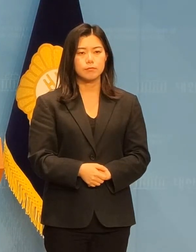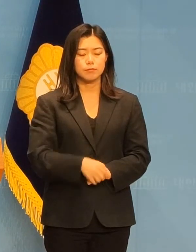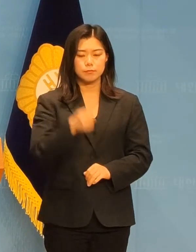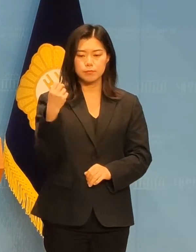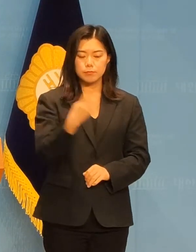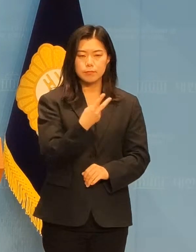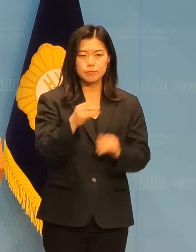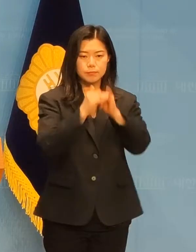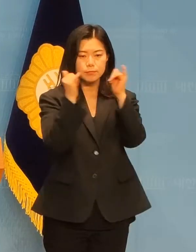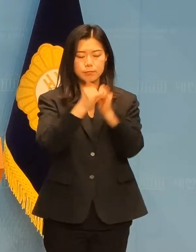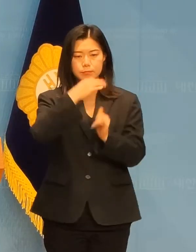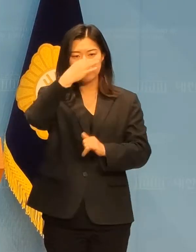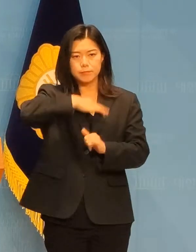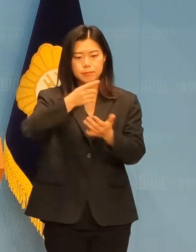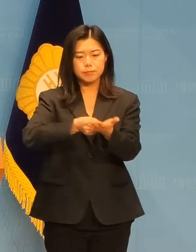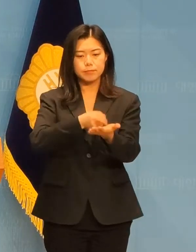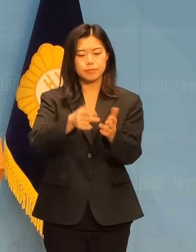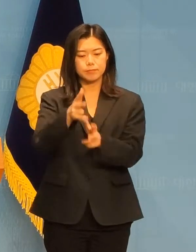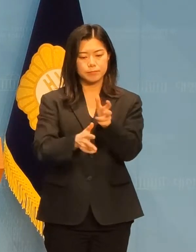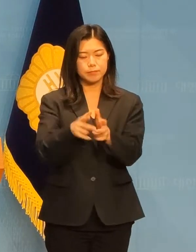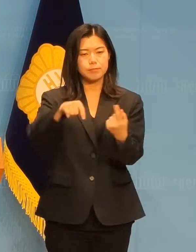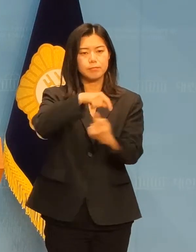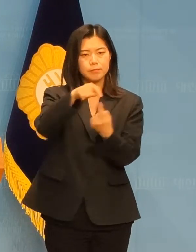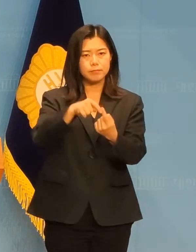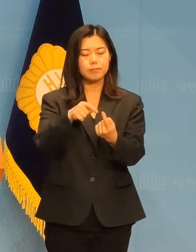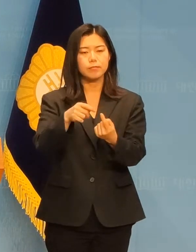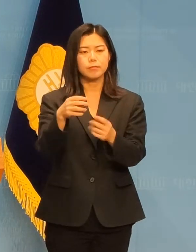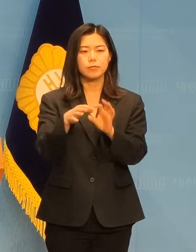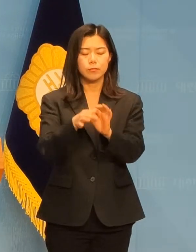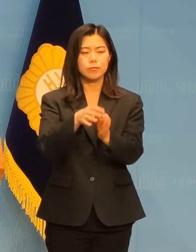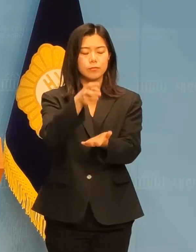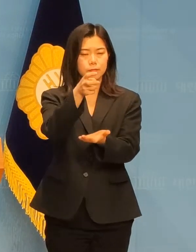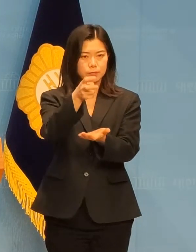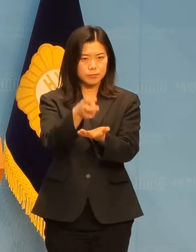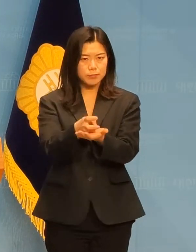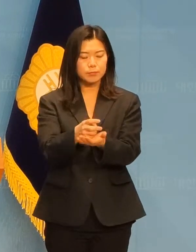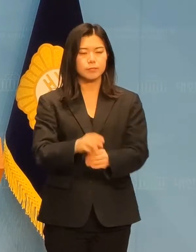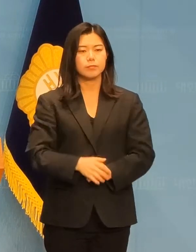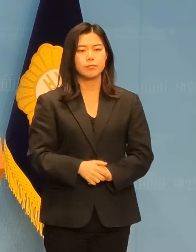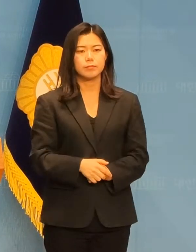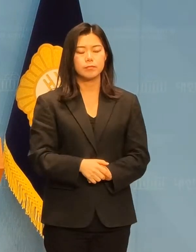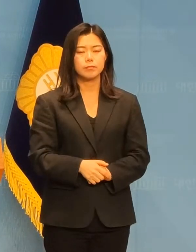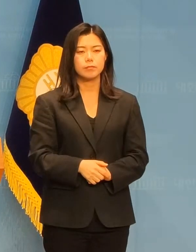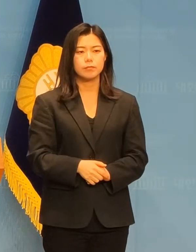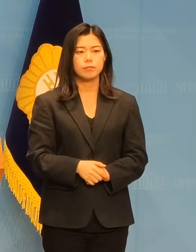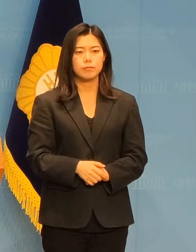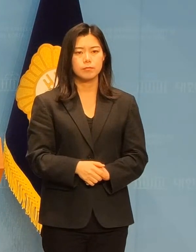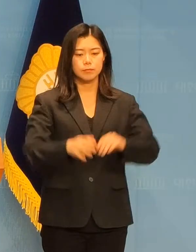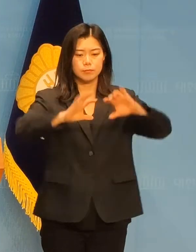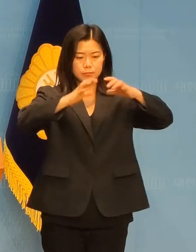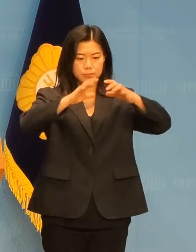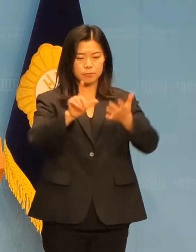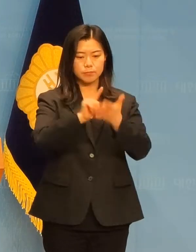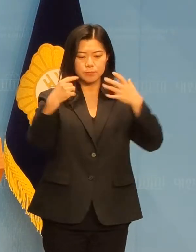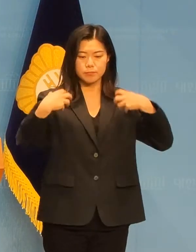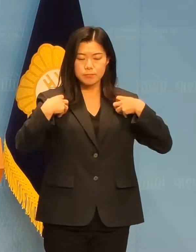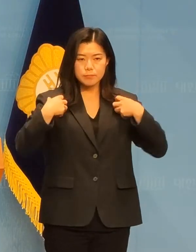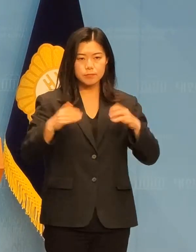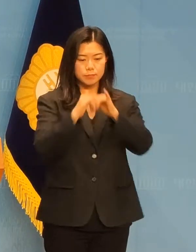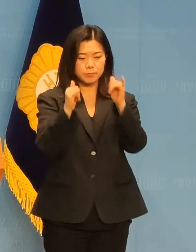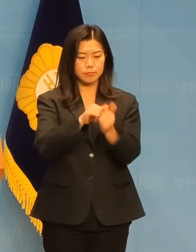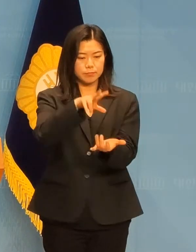다음으로 사회성과 보상사업의 운영 및 활성화에 관한 법률안은 국가와 지방정부가 사회